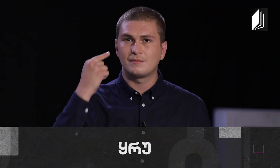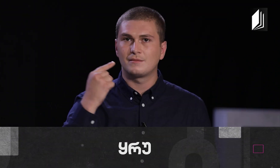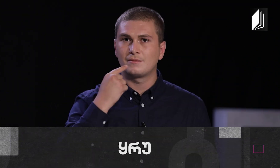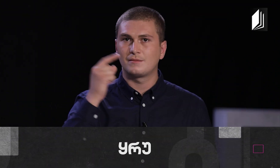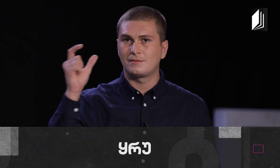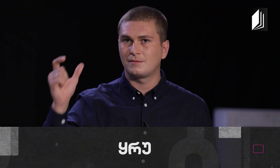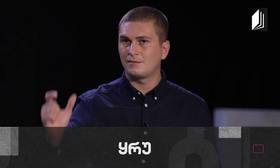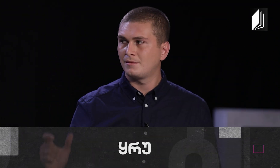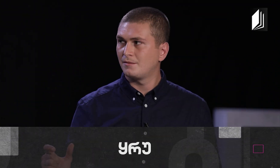ყრუ.